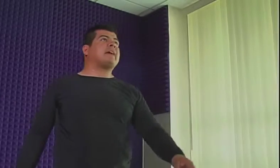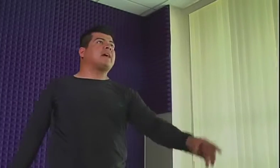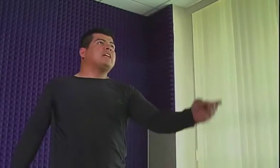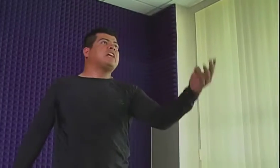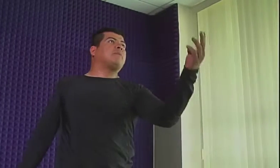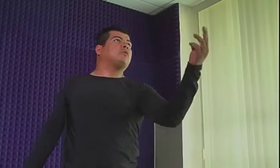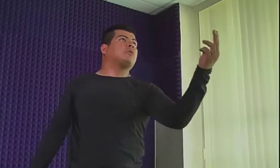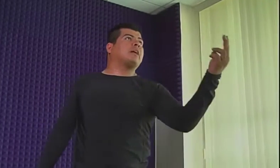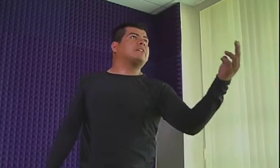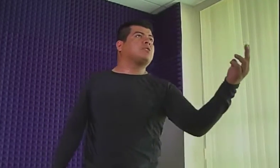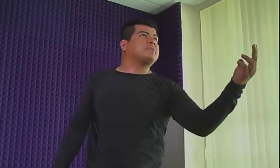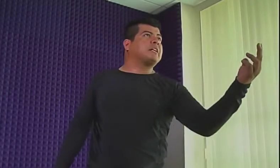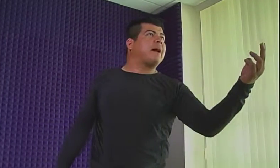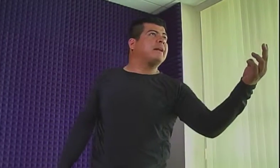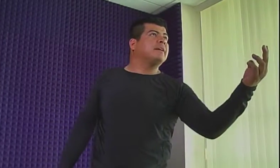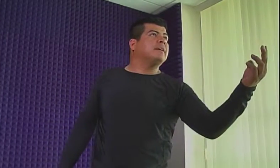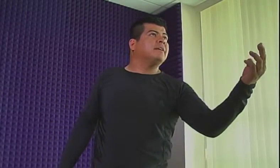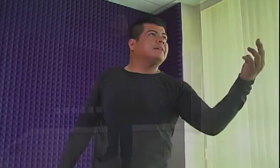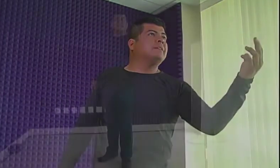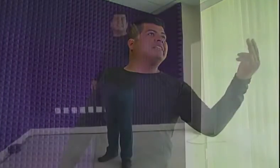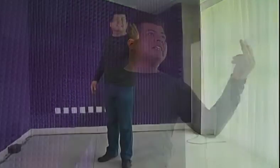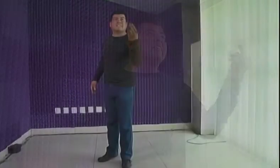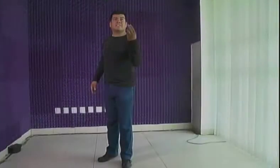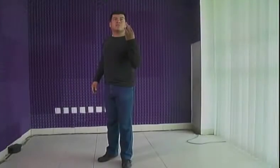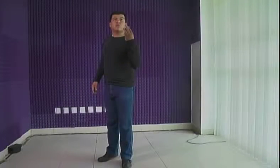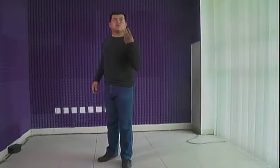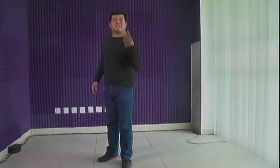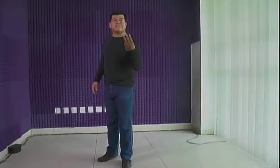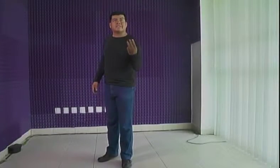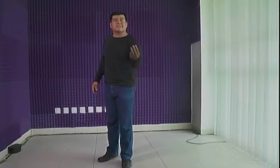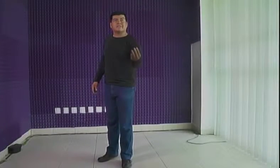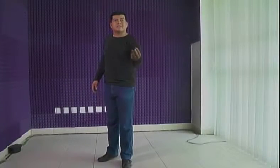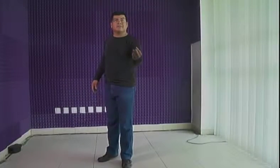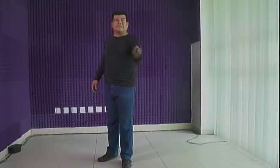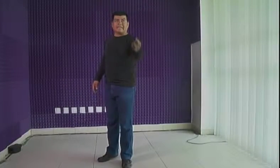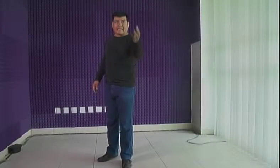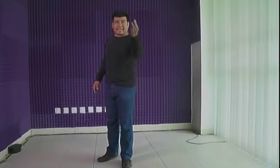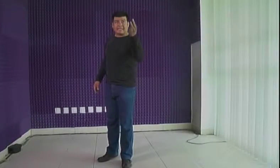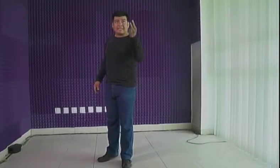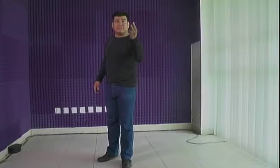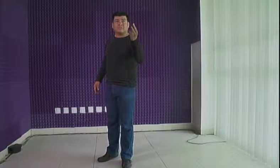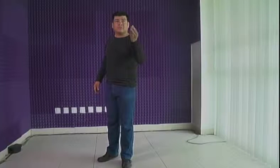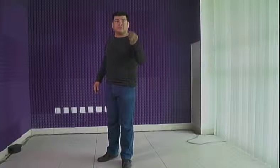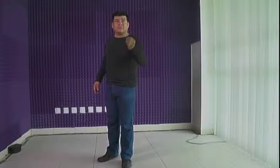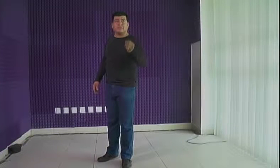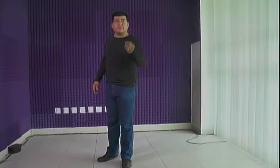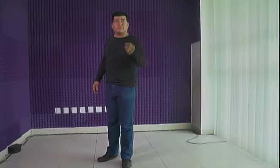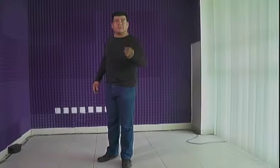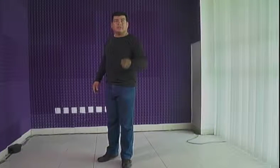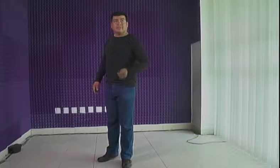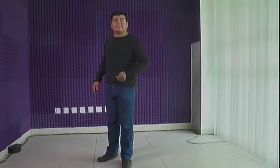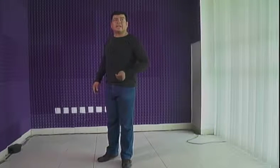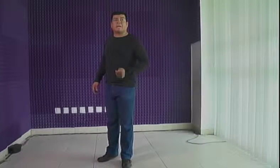y al fondo alcanzó a observar tres cruces. Y en la del centro estaba